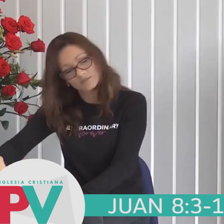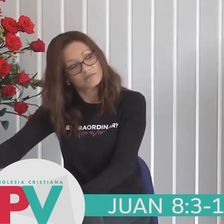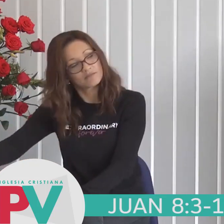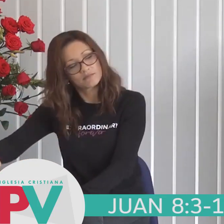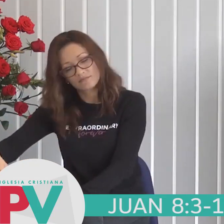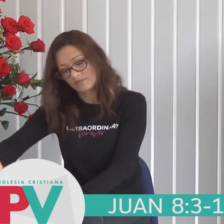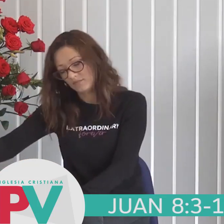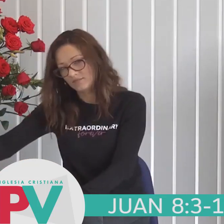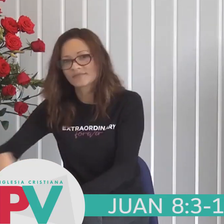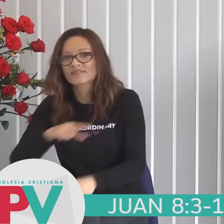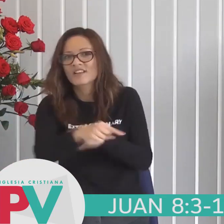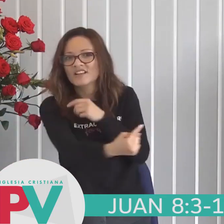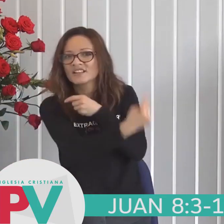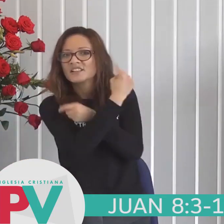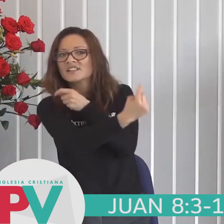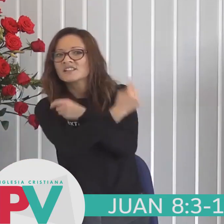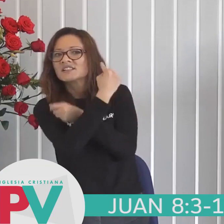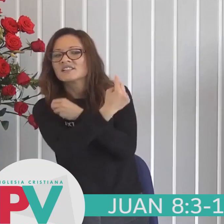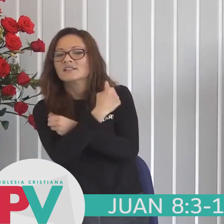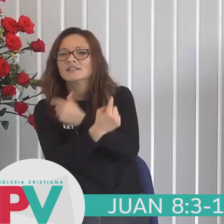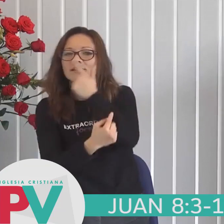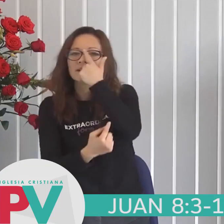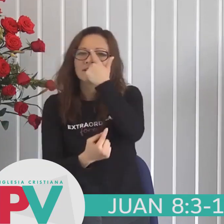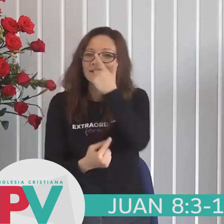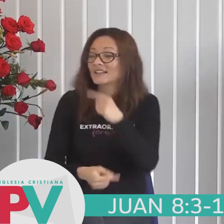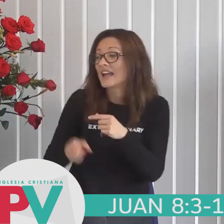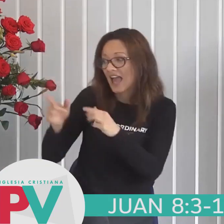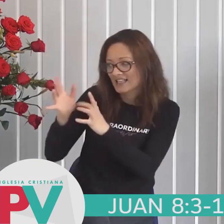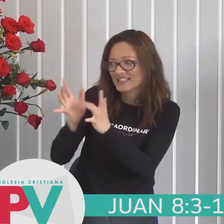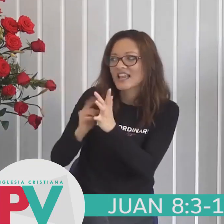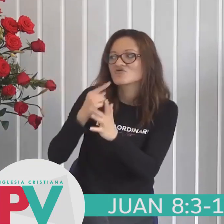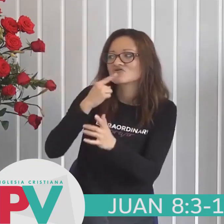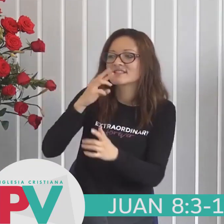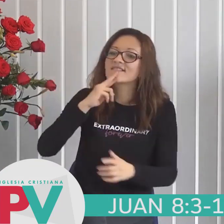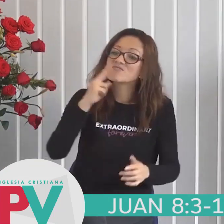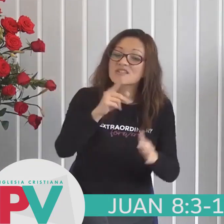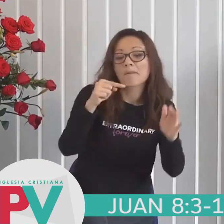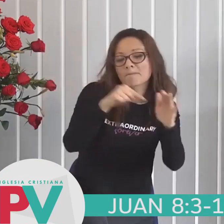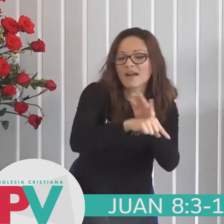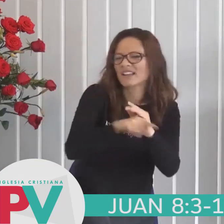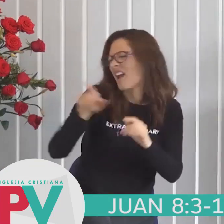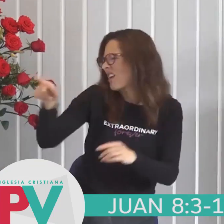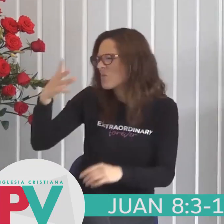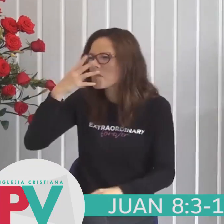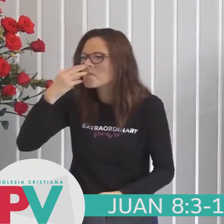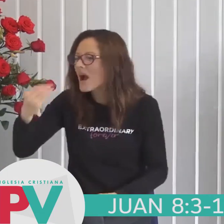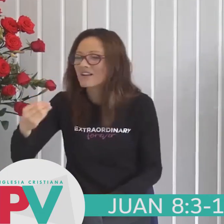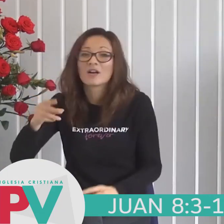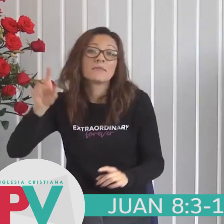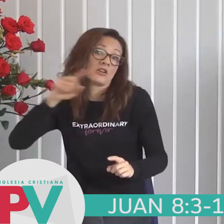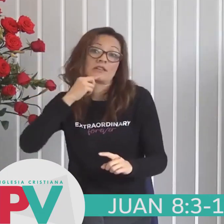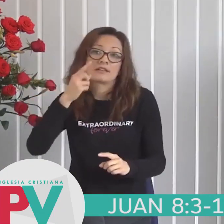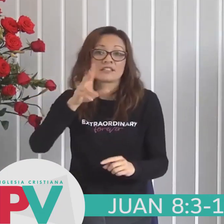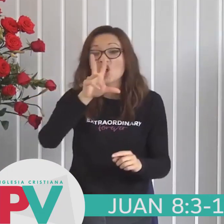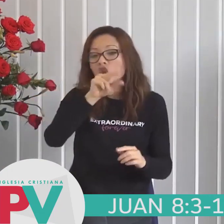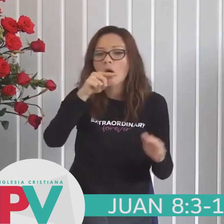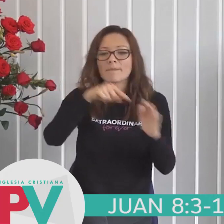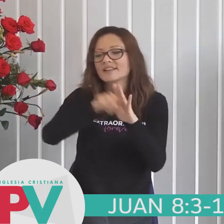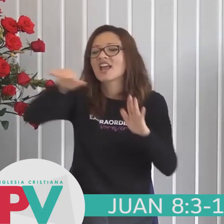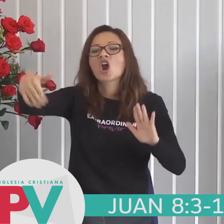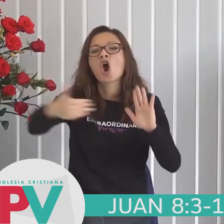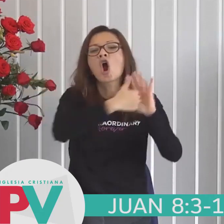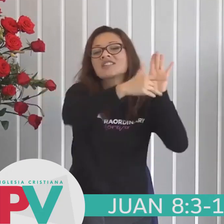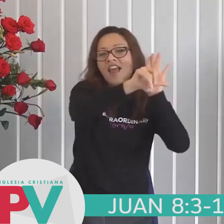van a acusar a Jesús? Si Jesús dice que la maten, entonces mire, es asesino. Y si dice que no la maten, mire, él hace quebrantar la